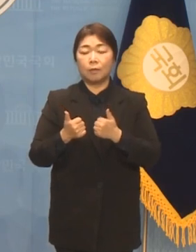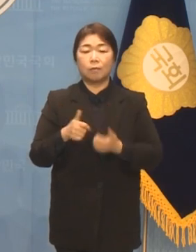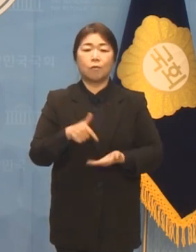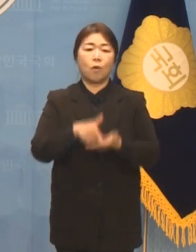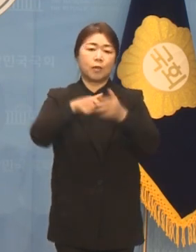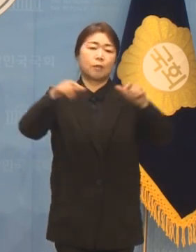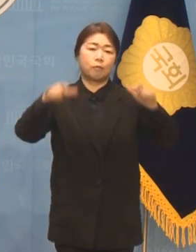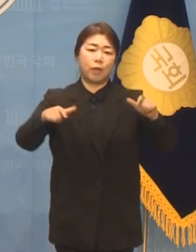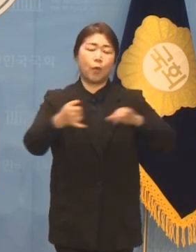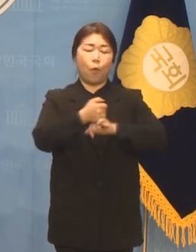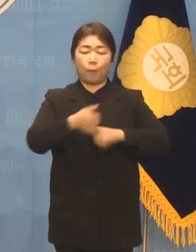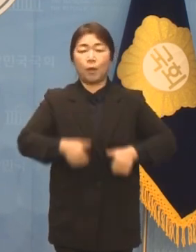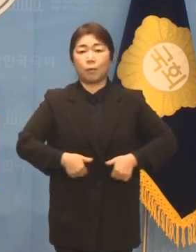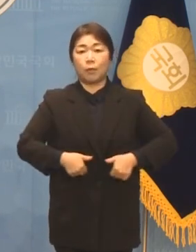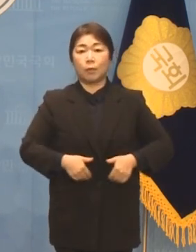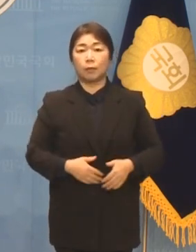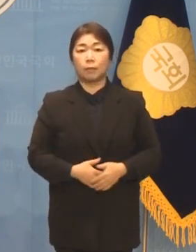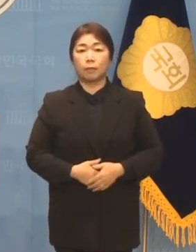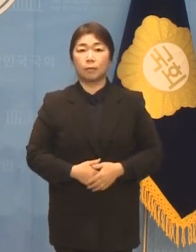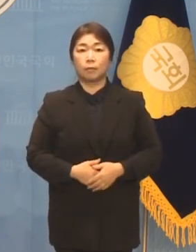광진구에 꼭 필요합니다.